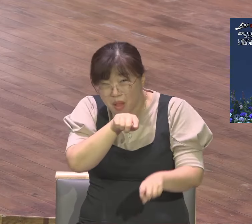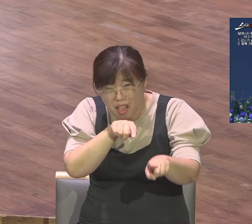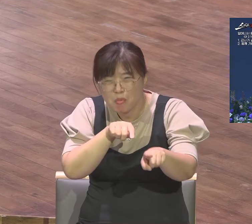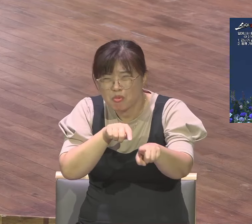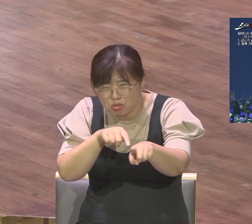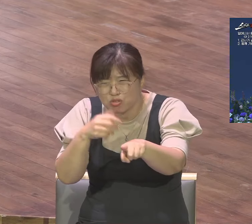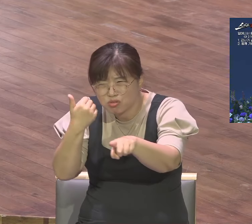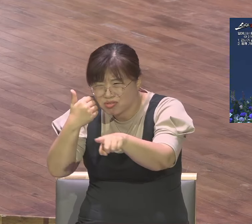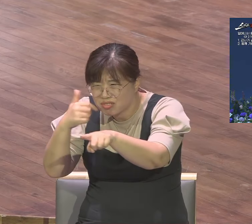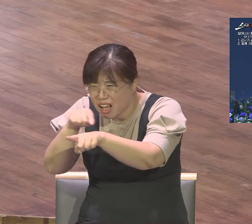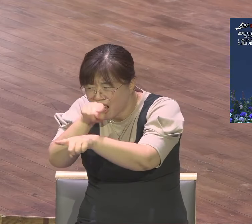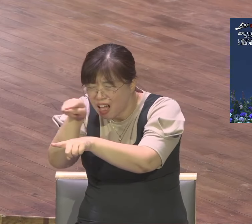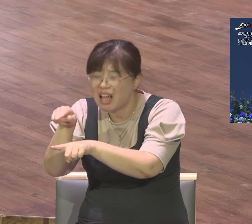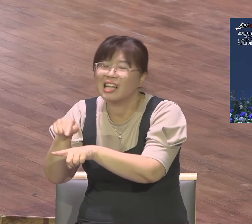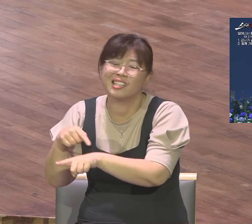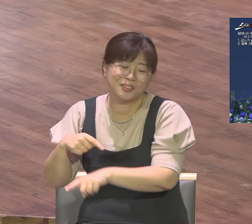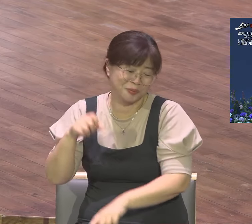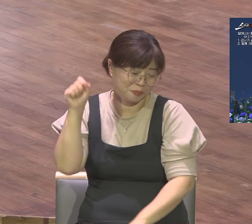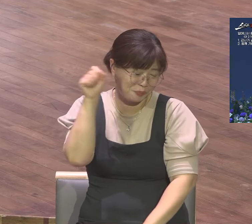아무 말도 없는 하나님이